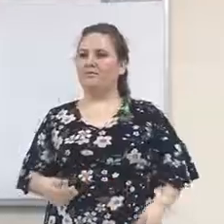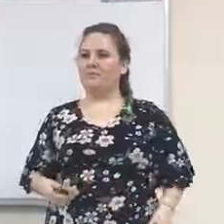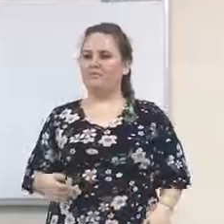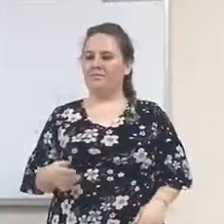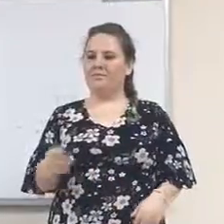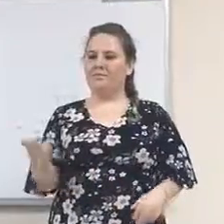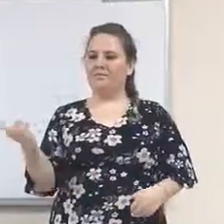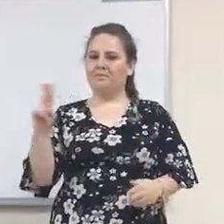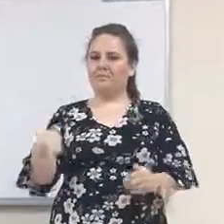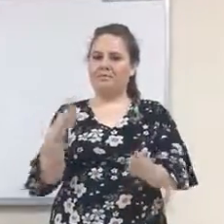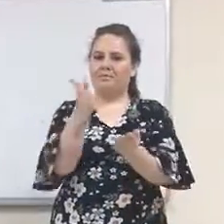mezar,